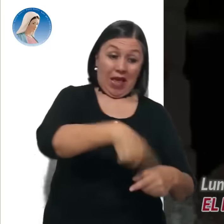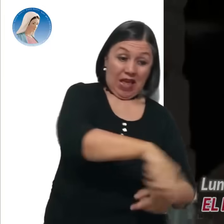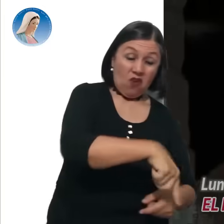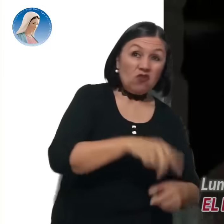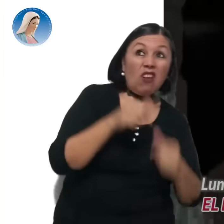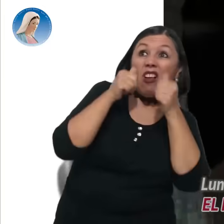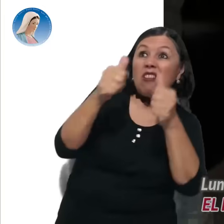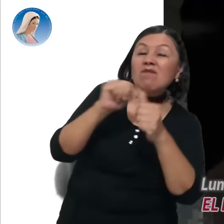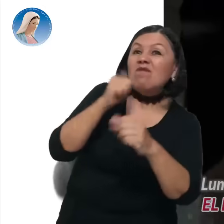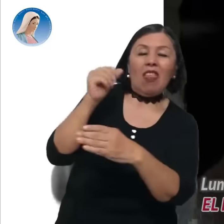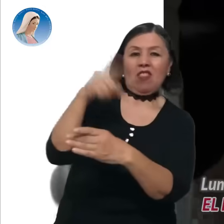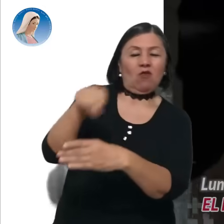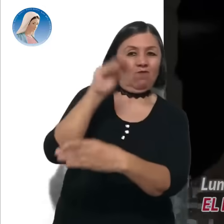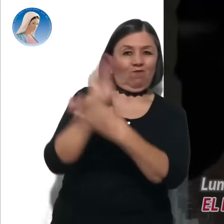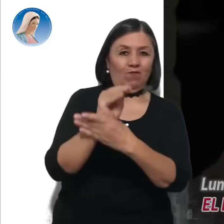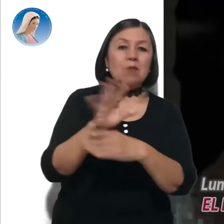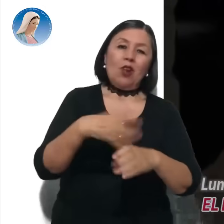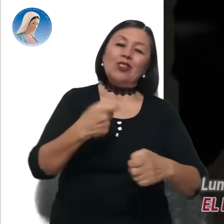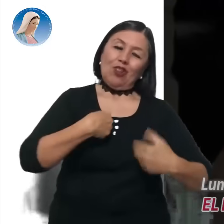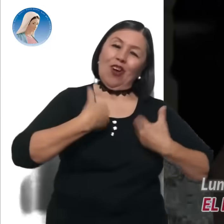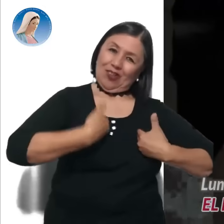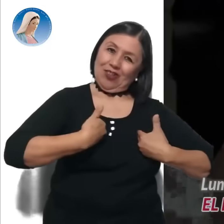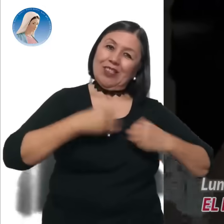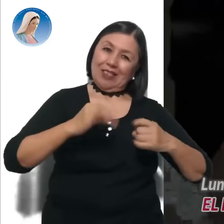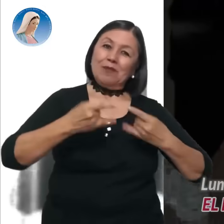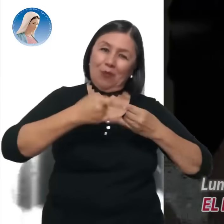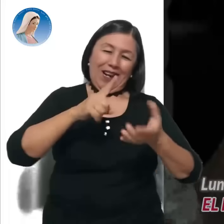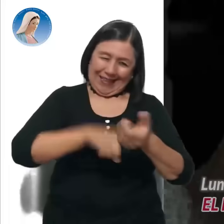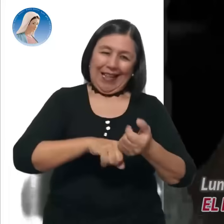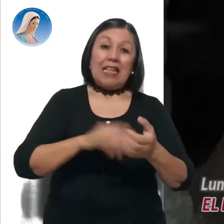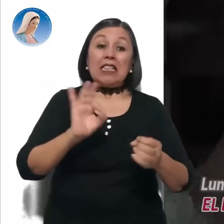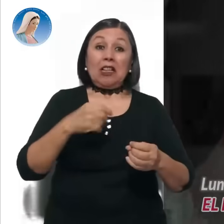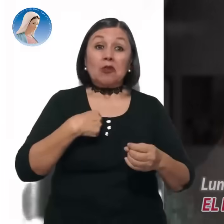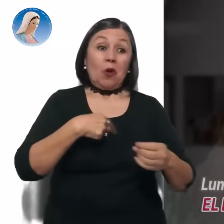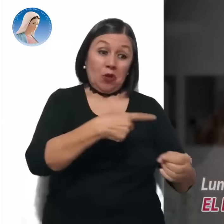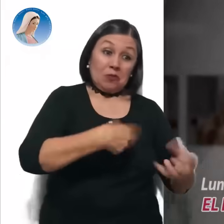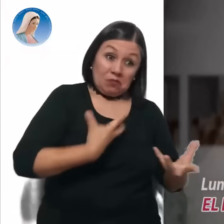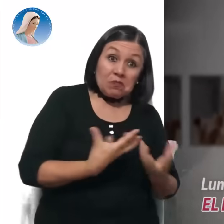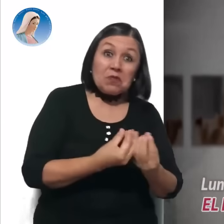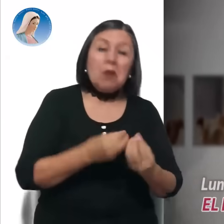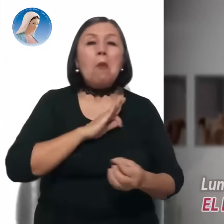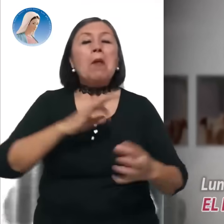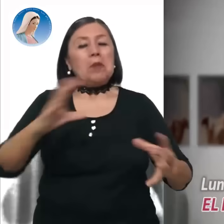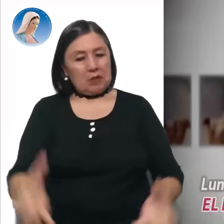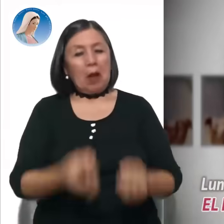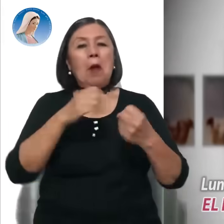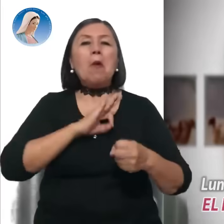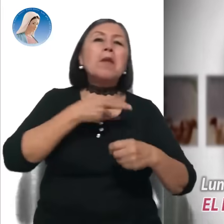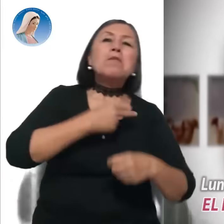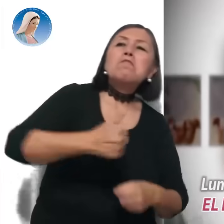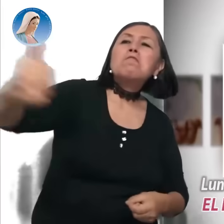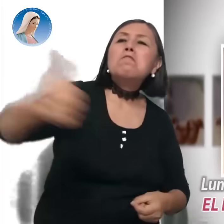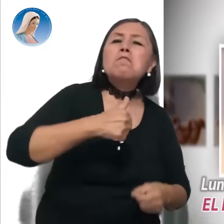han escuchado. Yo soy la puerta. Quien entra por mí se salvará. Podrá entrar y salir y